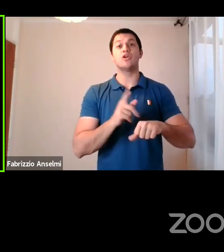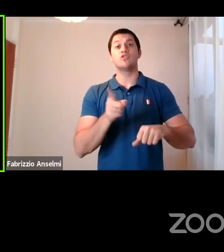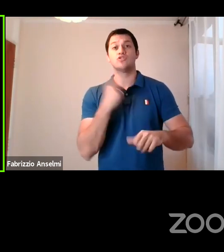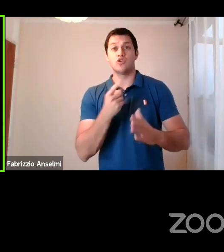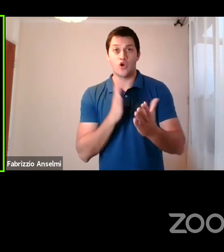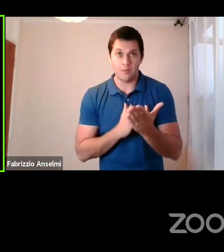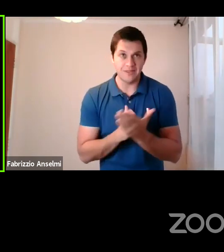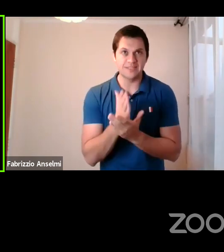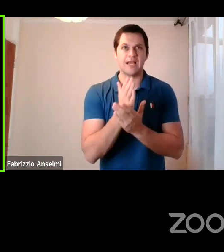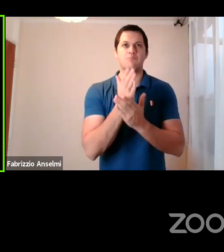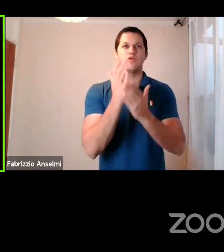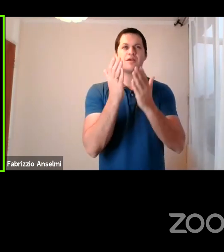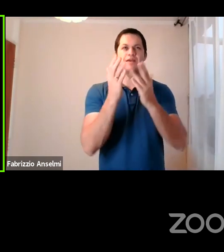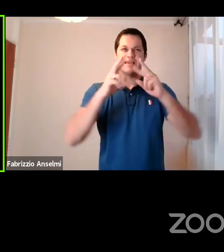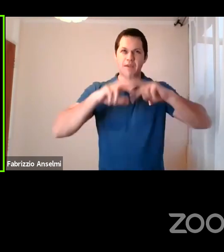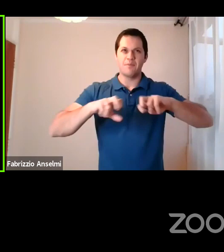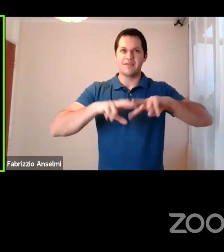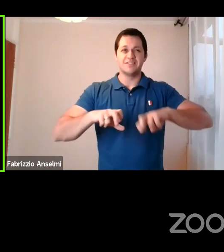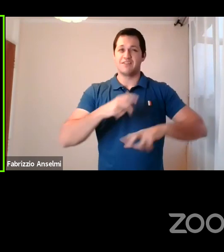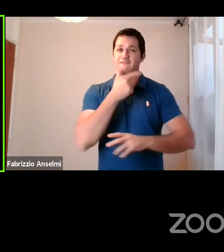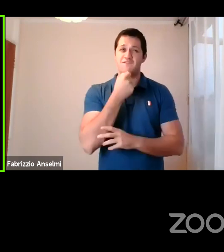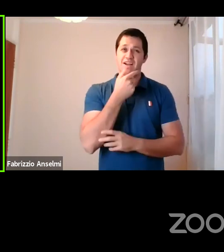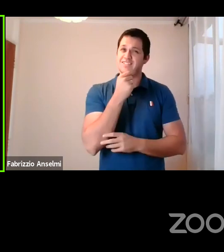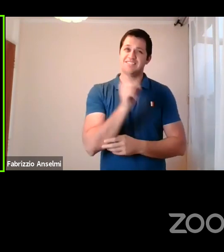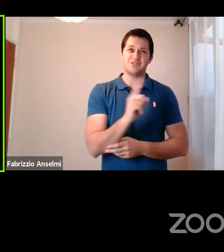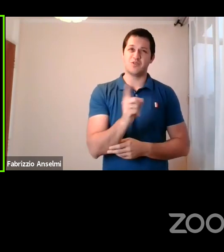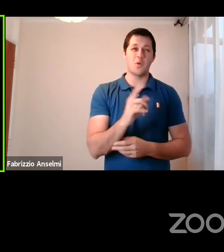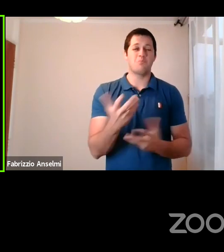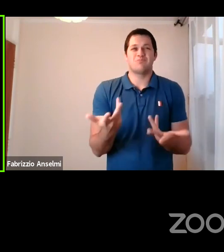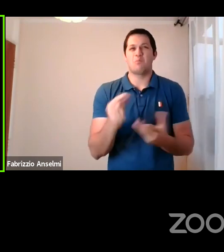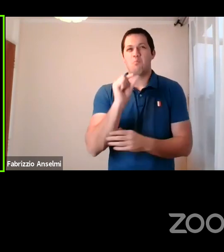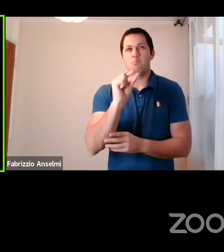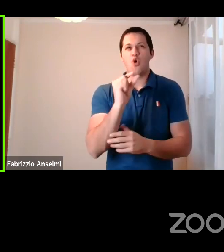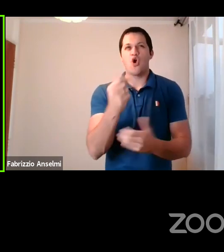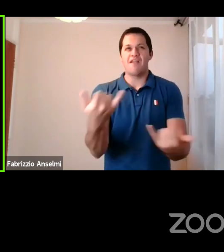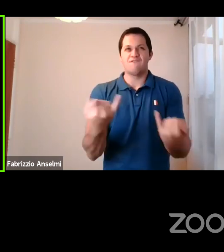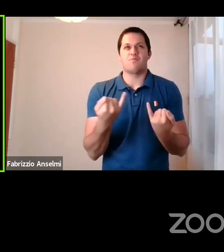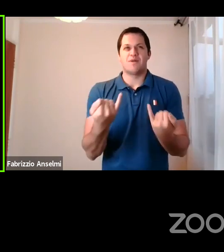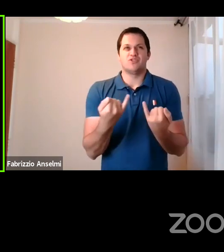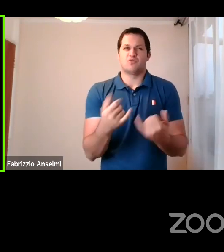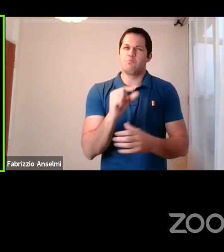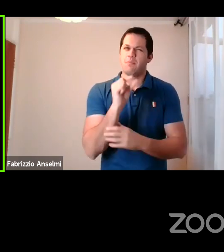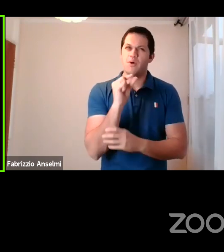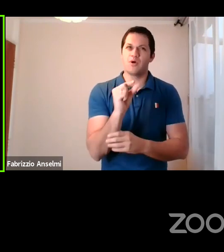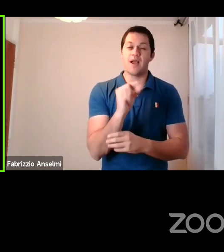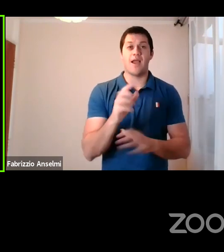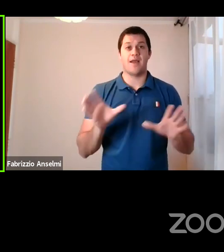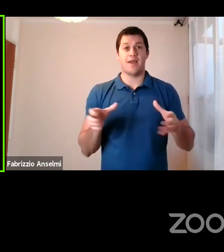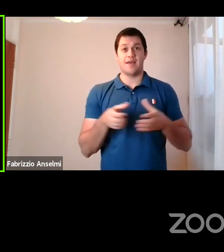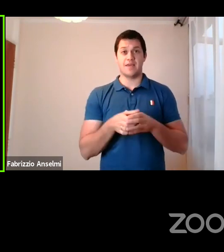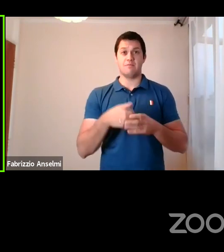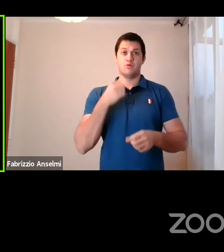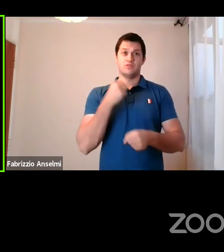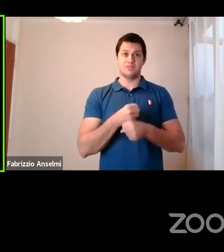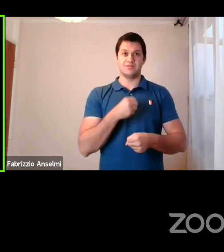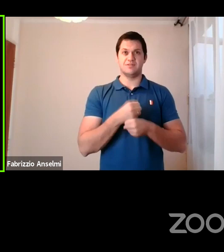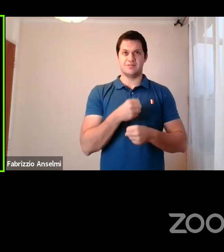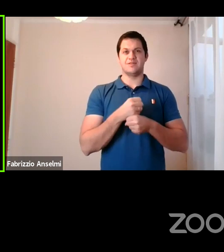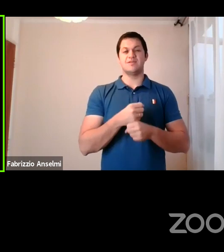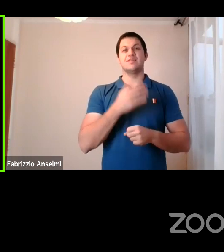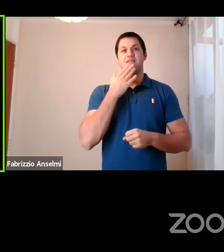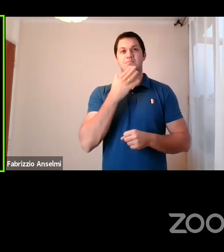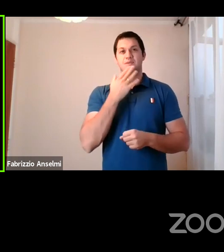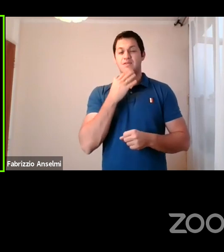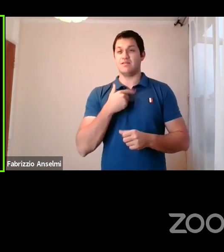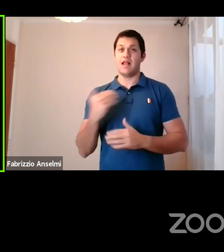fue tan fácil por la escasa información que teníamos. El equipo de trabajo que aquí nos apoyó primero,